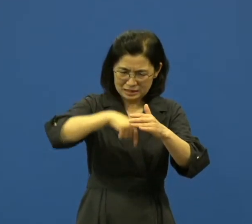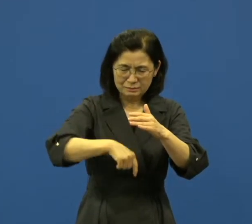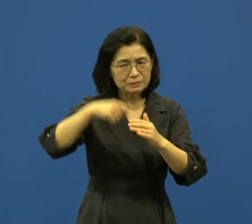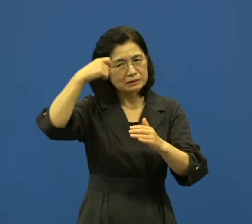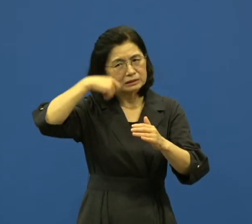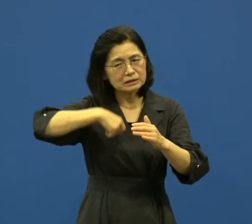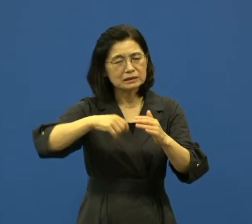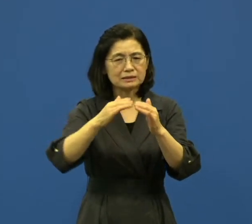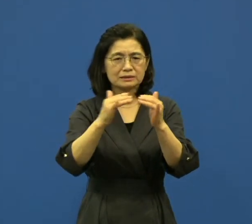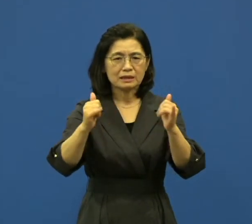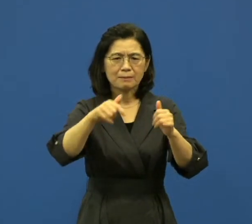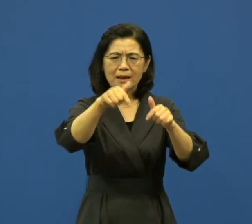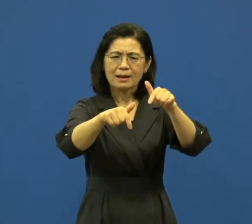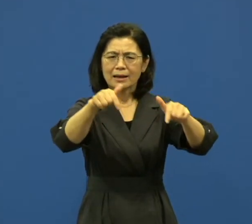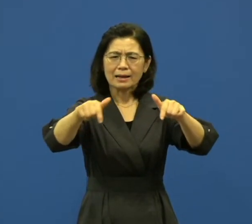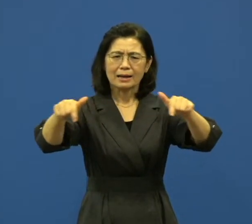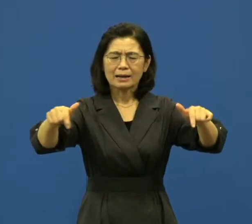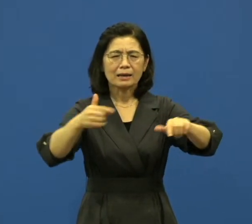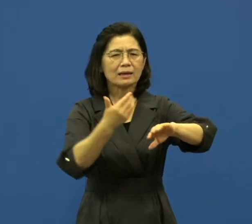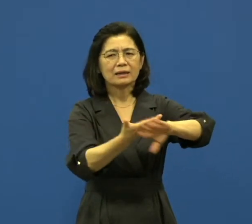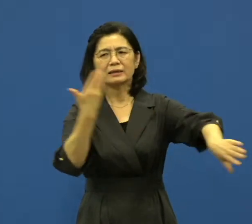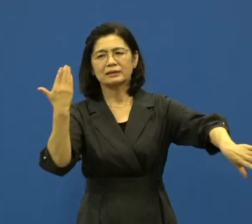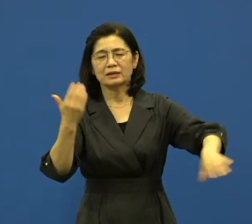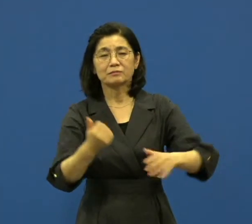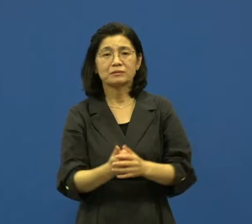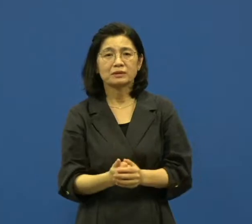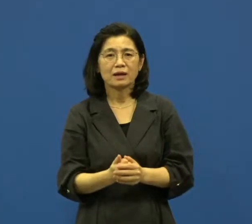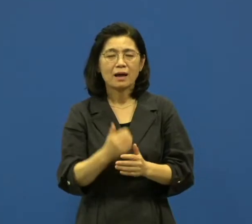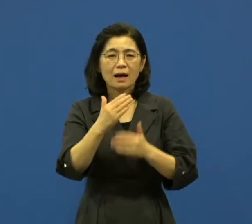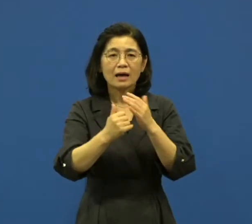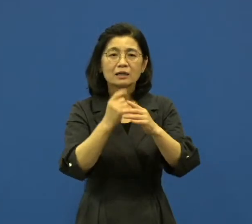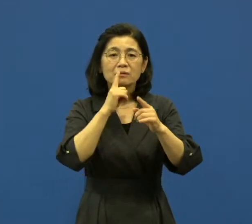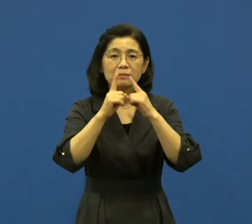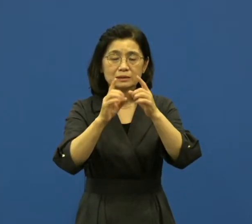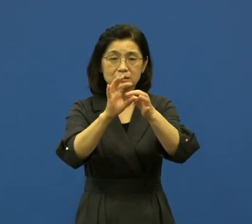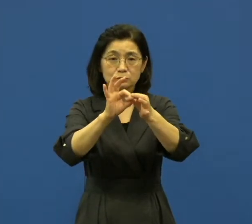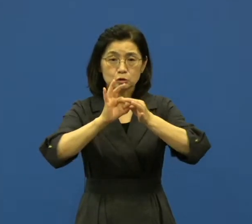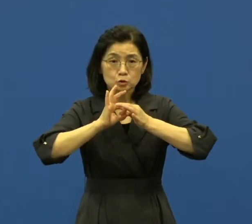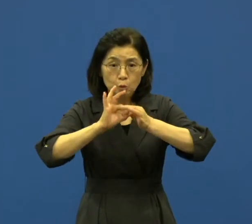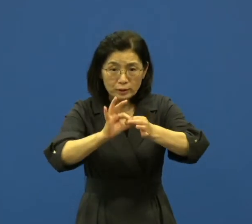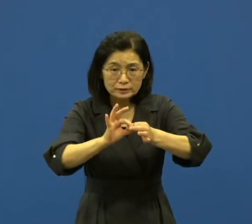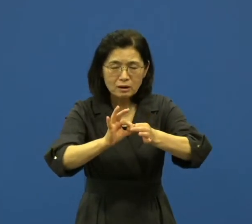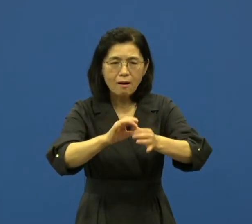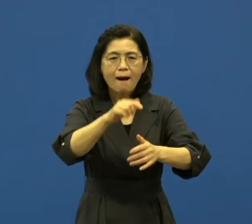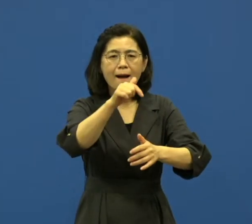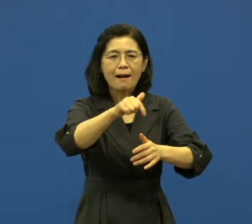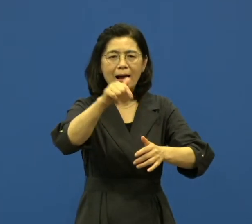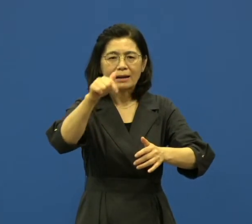이런 것을 우리는 말씀을 통한 믿음의 체험이라고 얘기합니다.